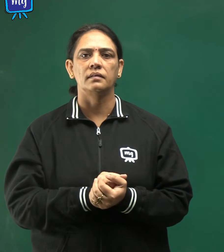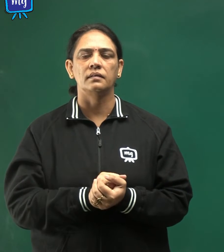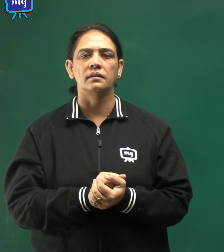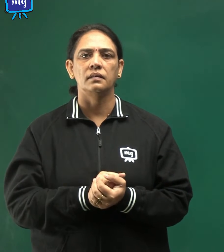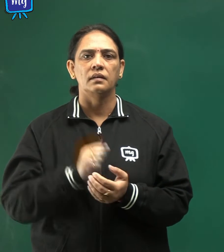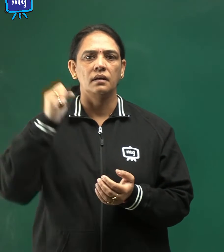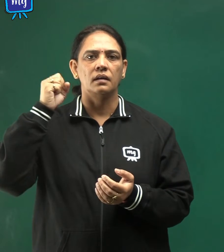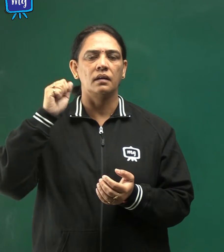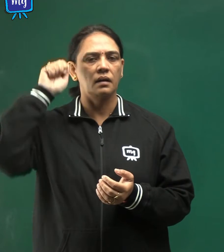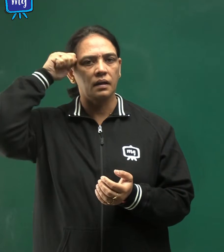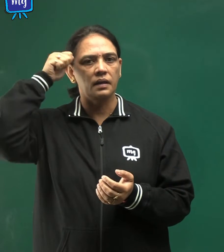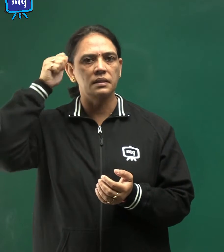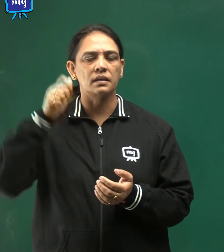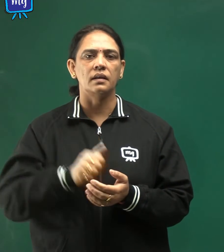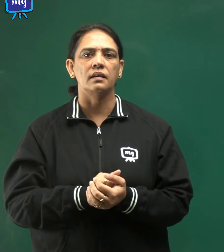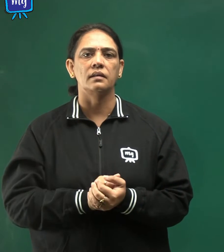अंग्रेजी की